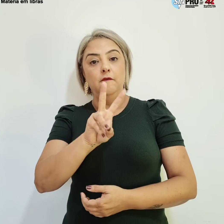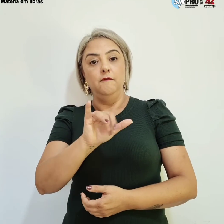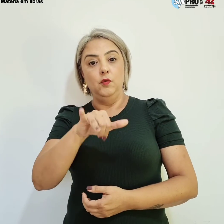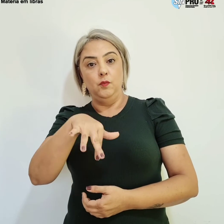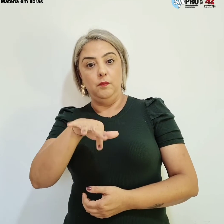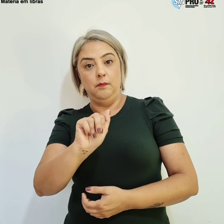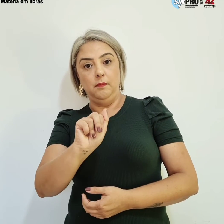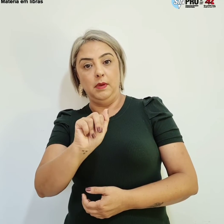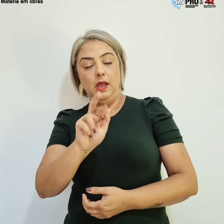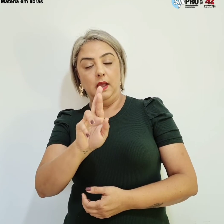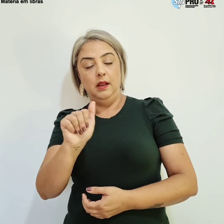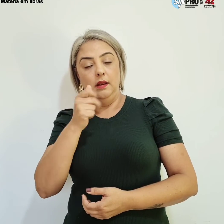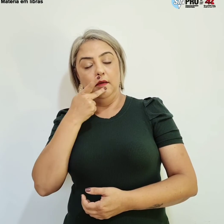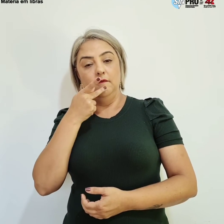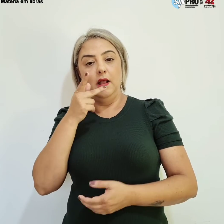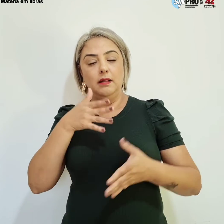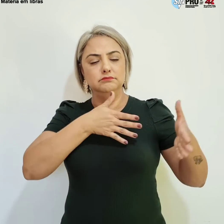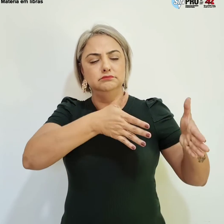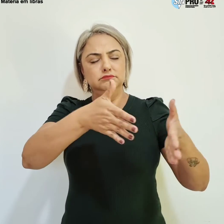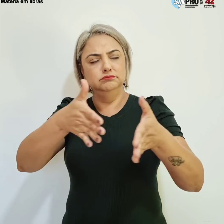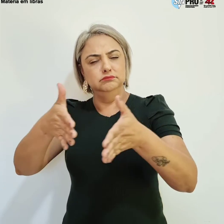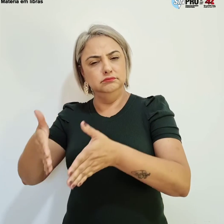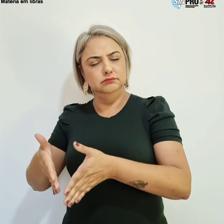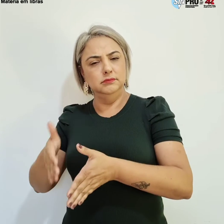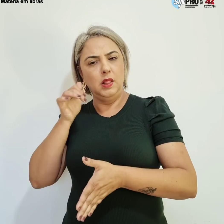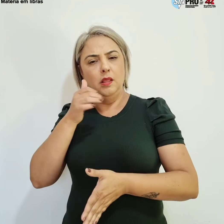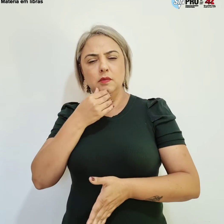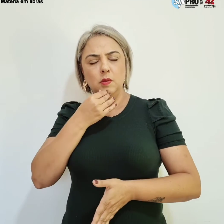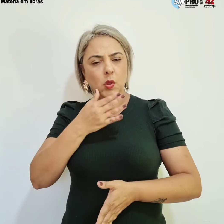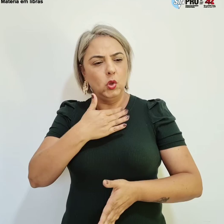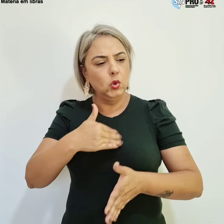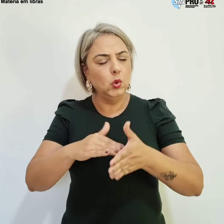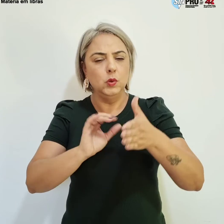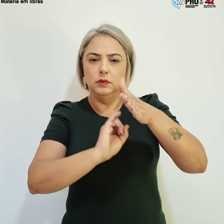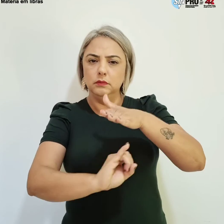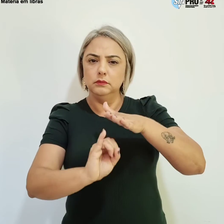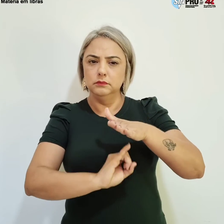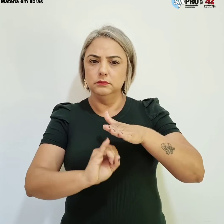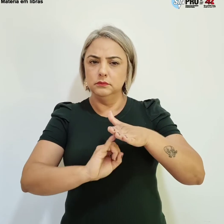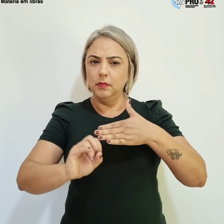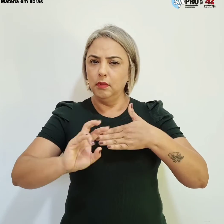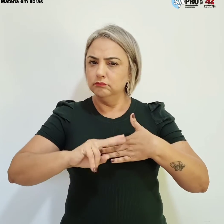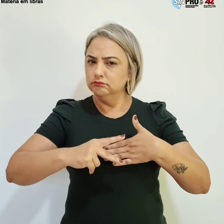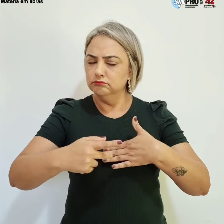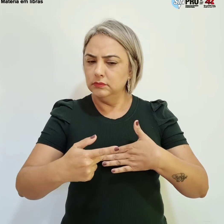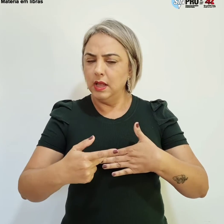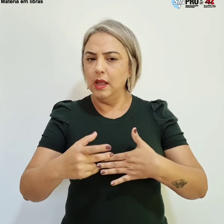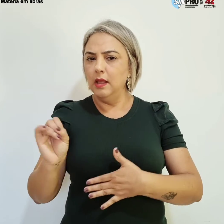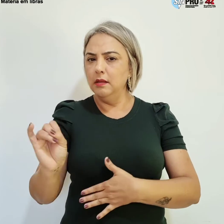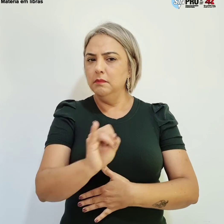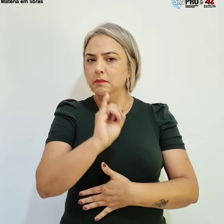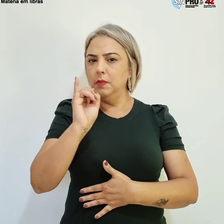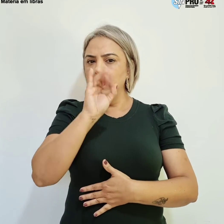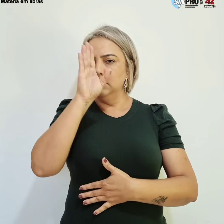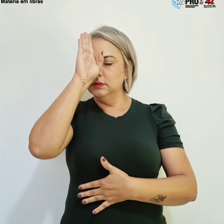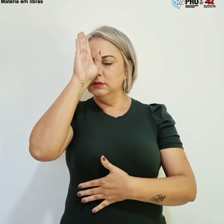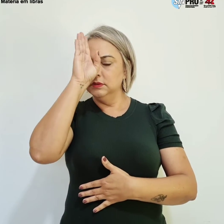a participação de todos e todas e das entidades, etc., é fundamental para a gente